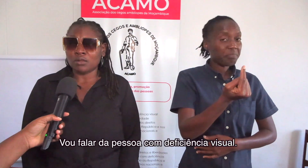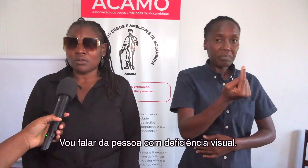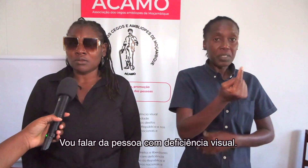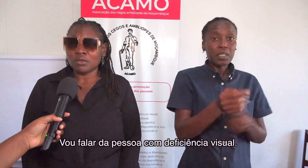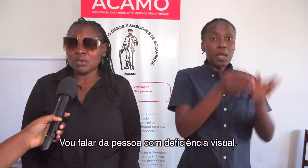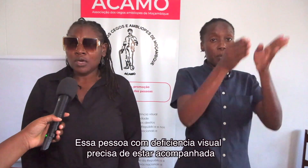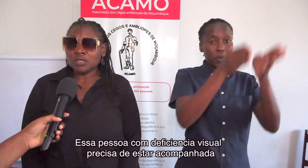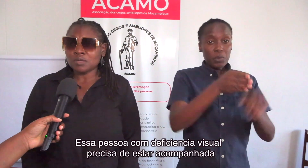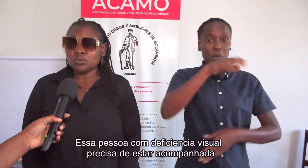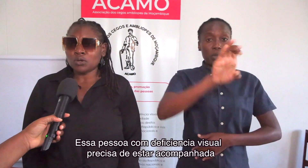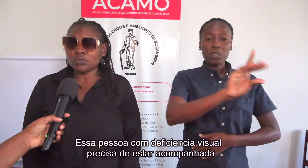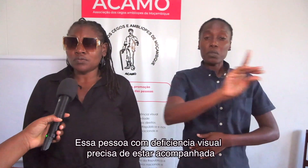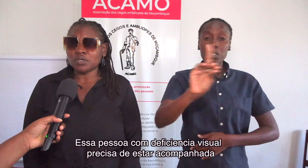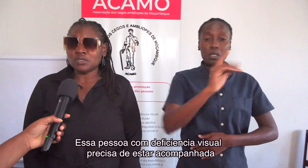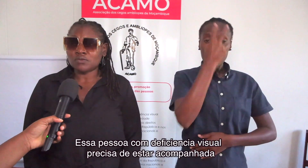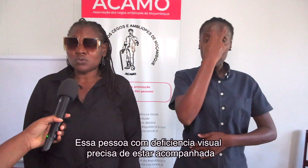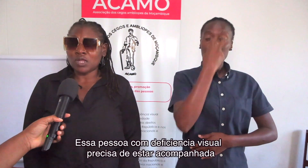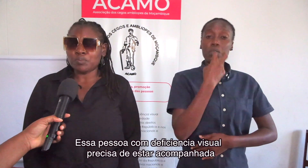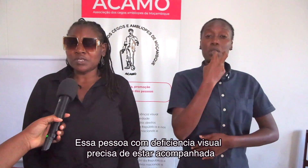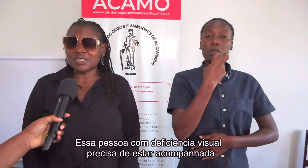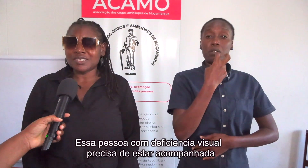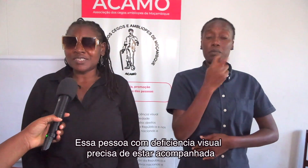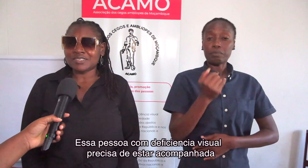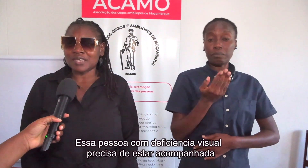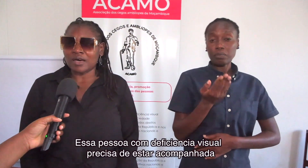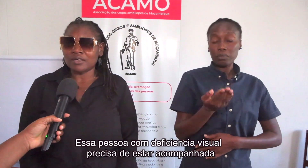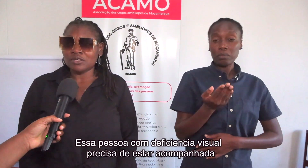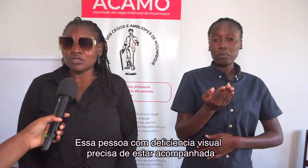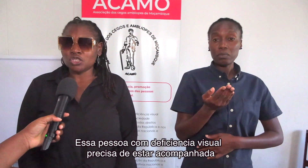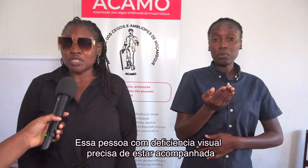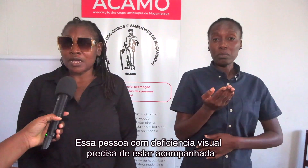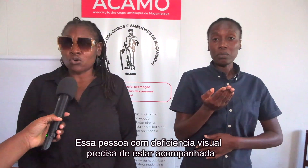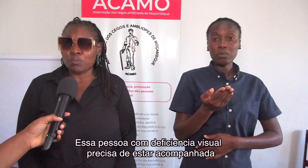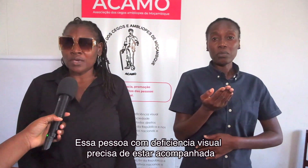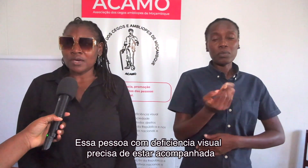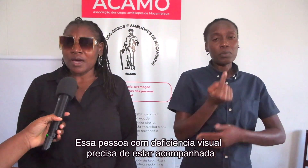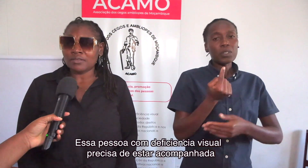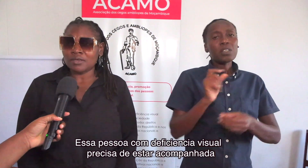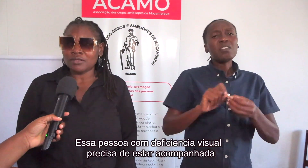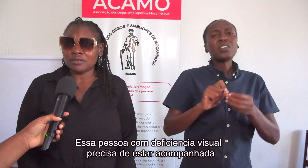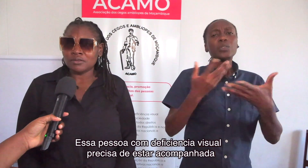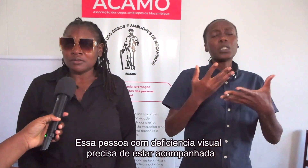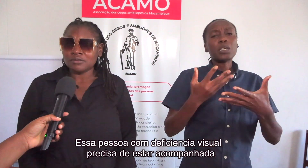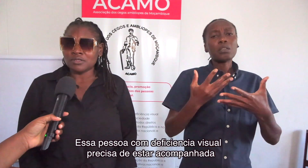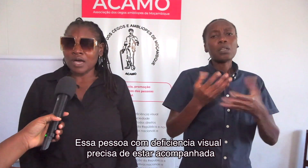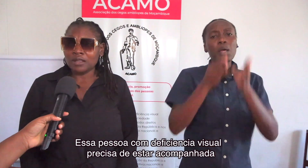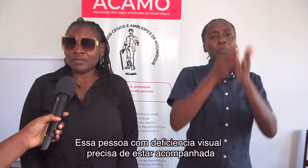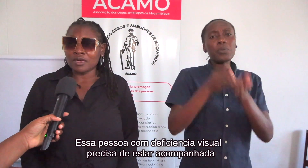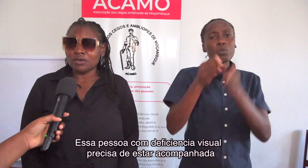Essa pessoa com deficiência visual precisa de estar acompanhada de alguém,